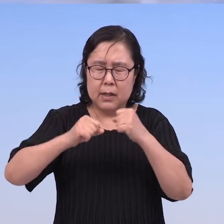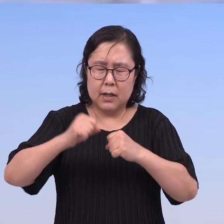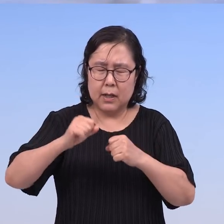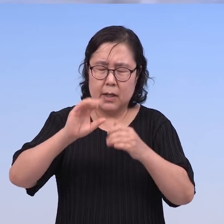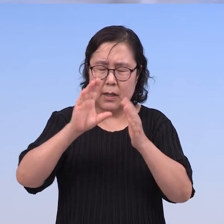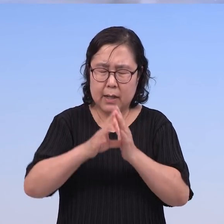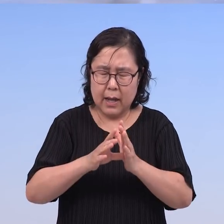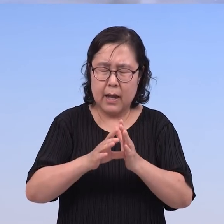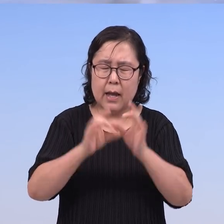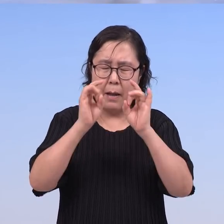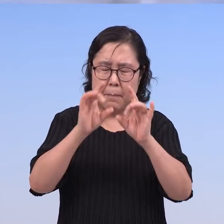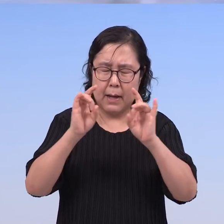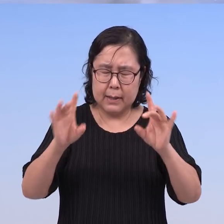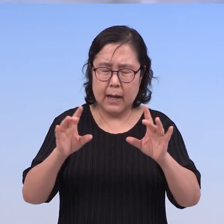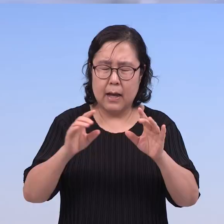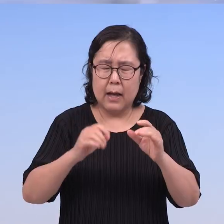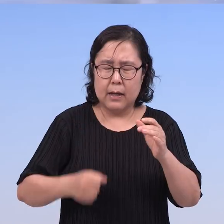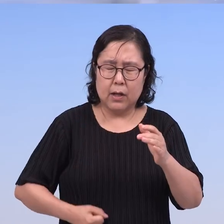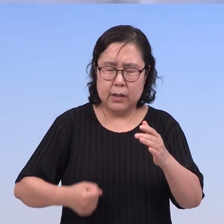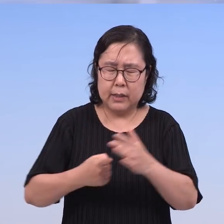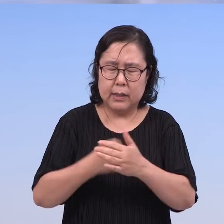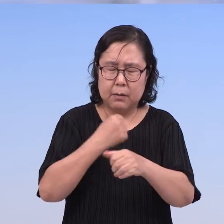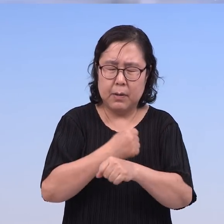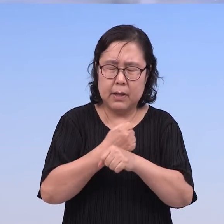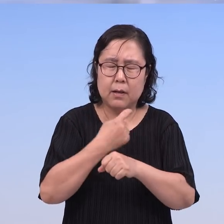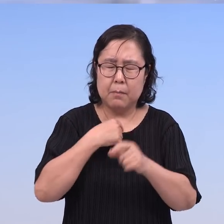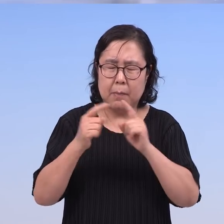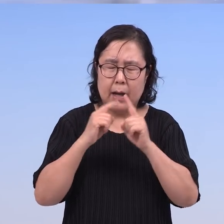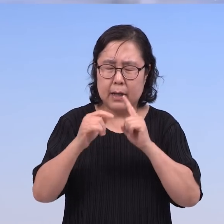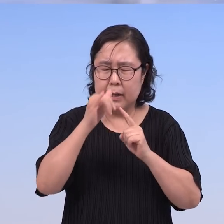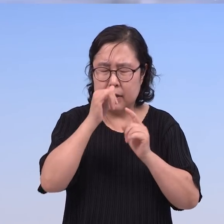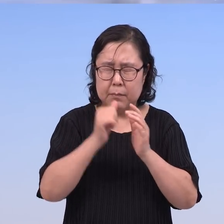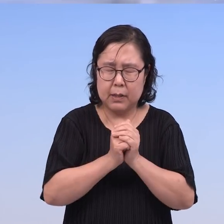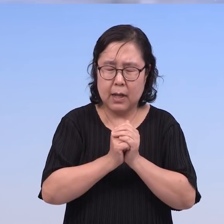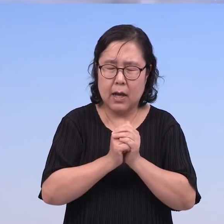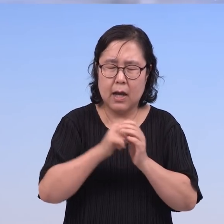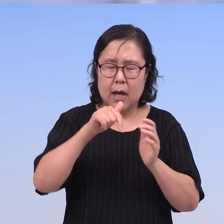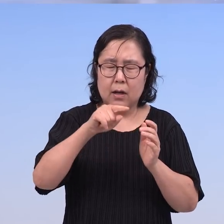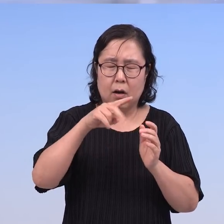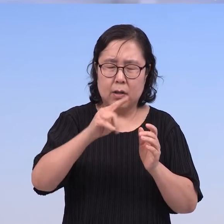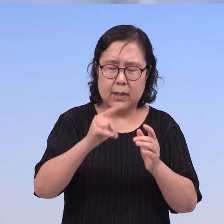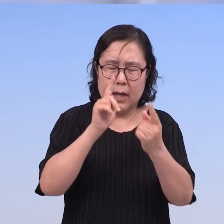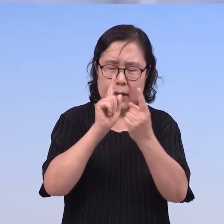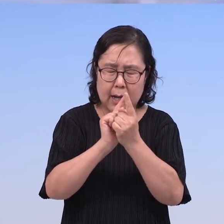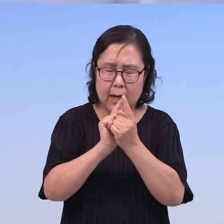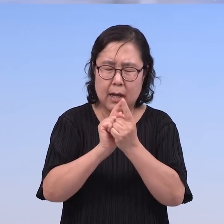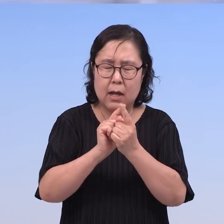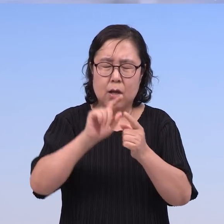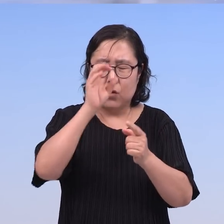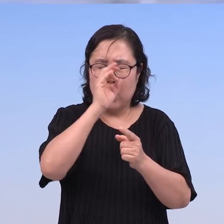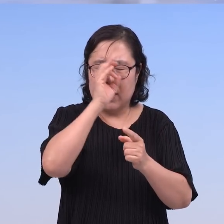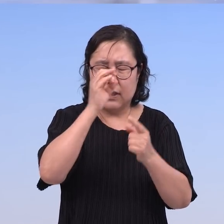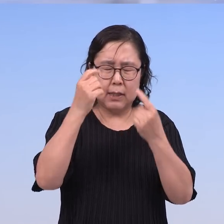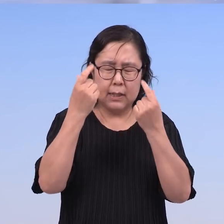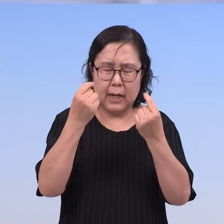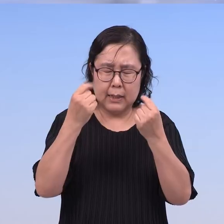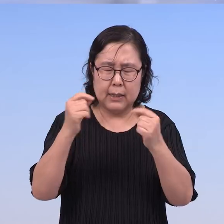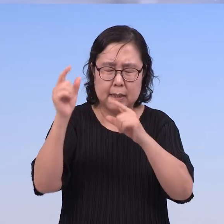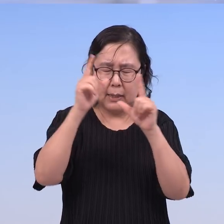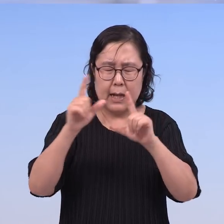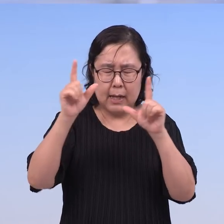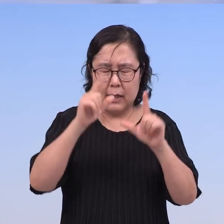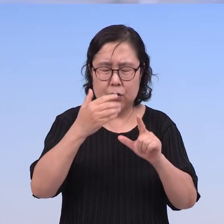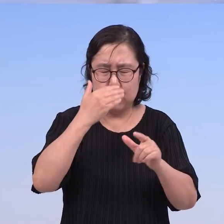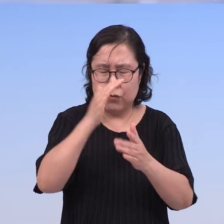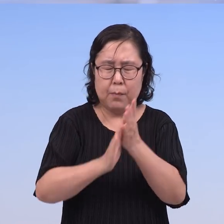그들이 다짐하면서 했던 그 한마디가 종에게 잊혀지지 않습니다. 거세당한 돼지처럼 살아서 안 된다고, 거세당한 돼지로는 살